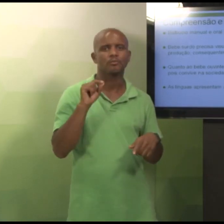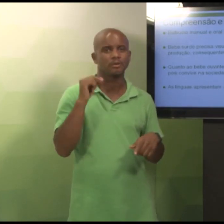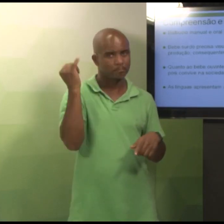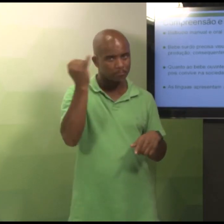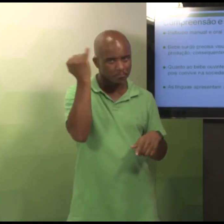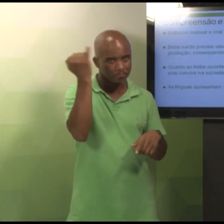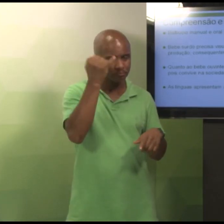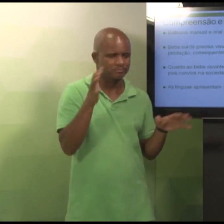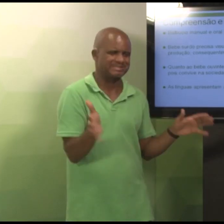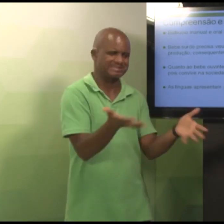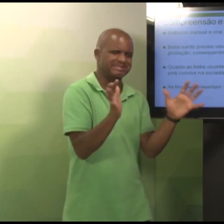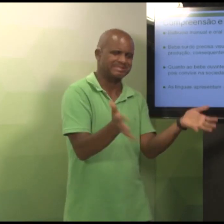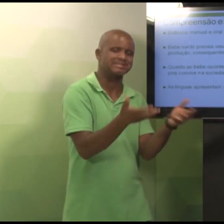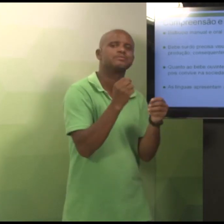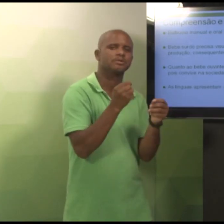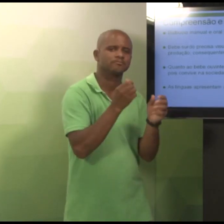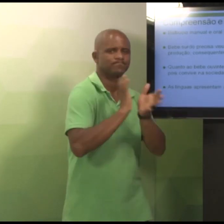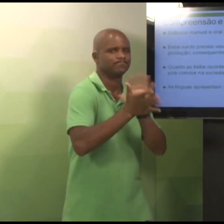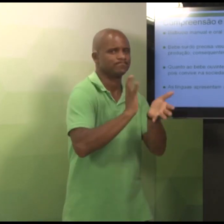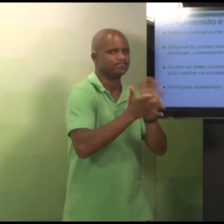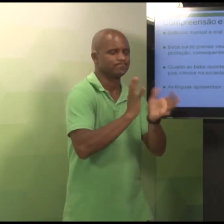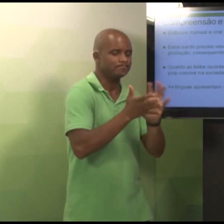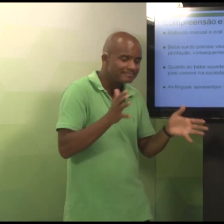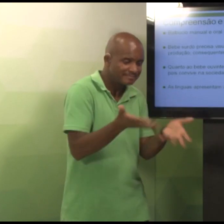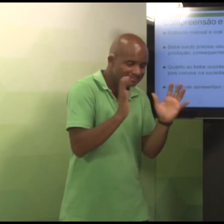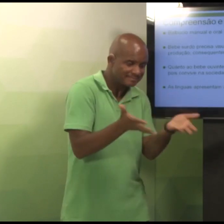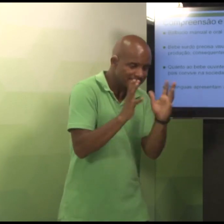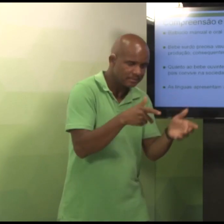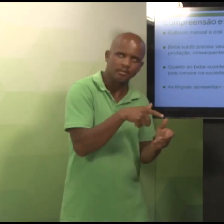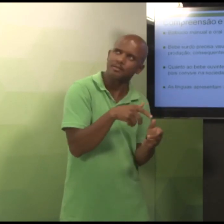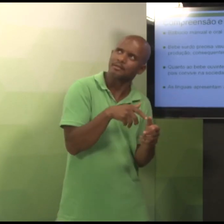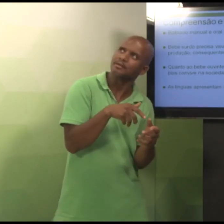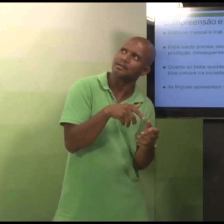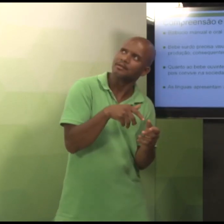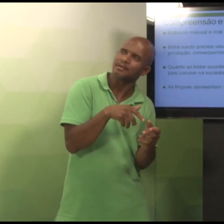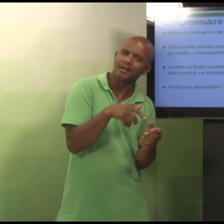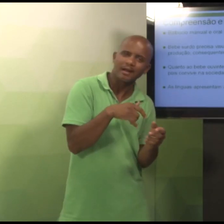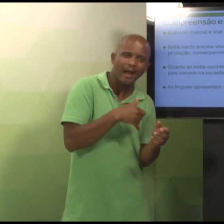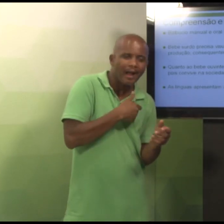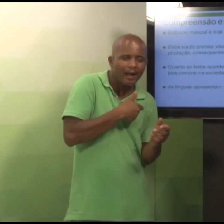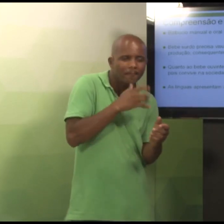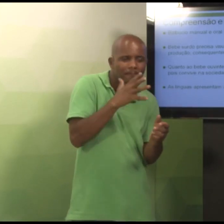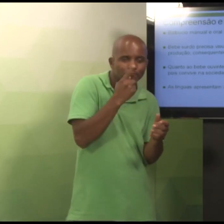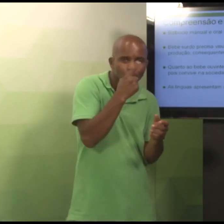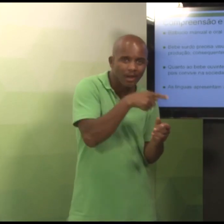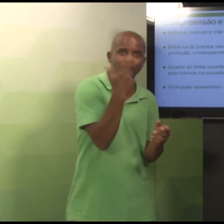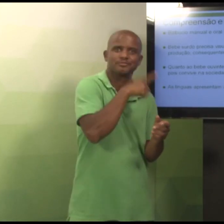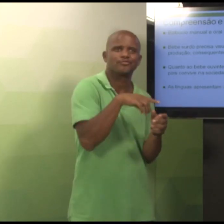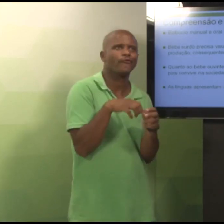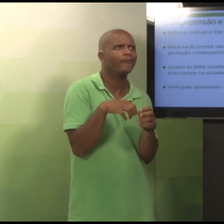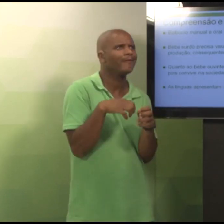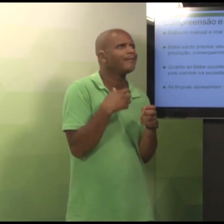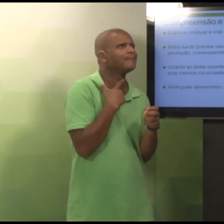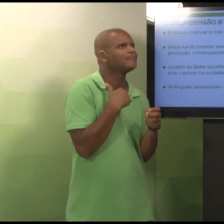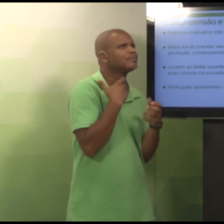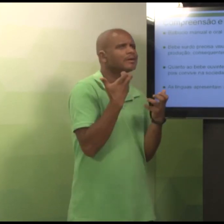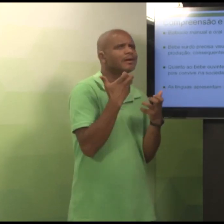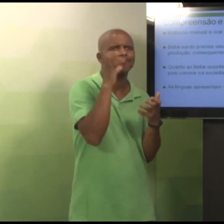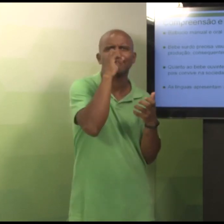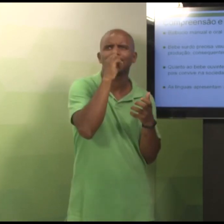Então, nesse sentido, é importante que haja estímulo para a língua de sinais, para despertar nele esse interesse, para